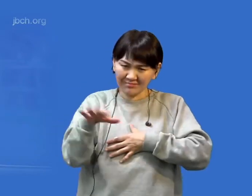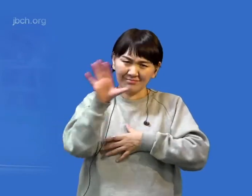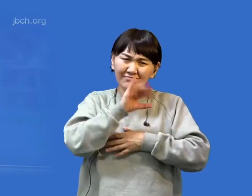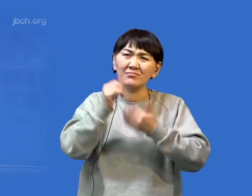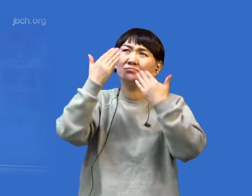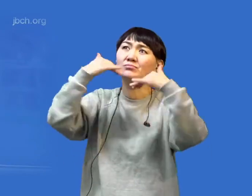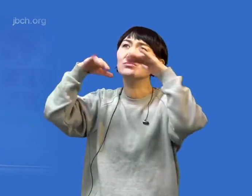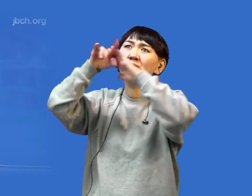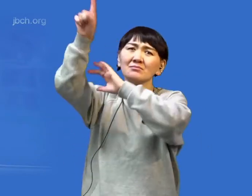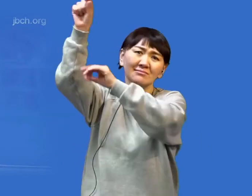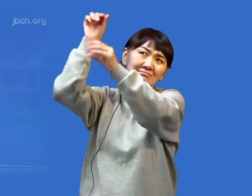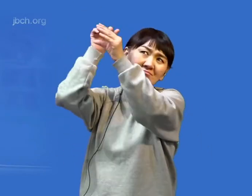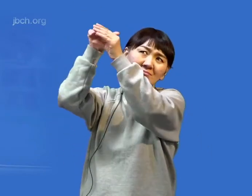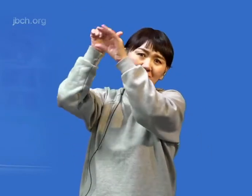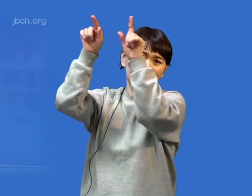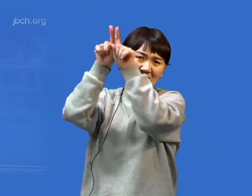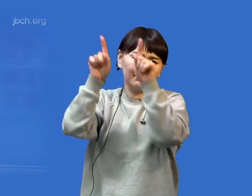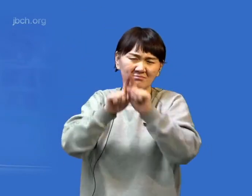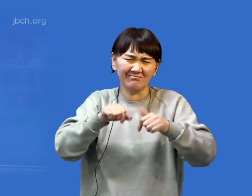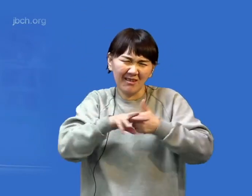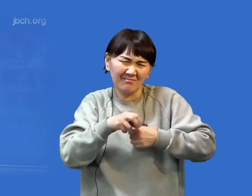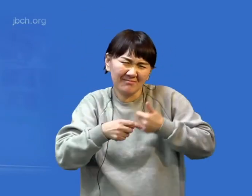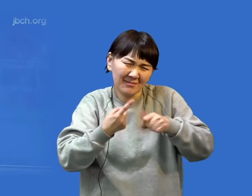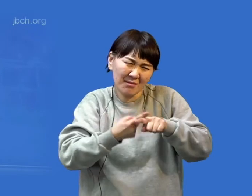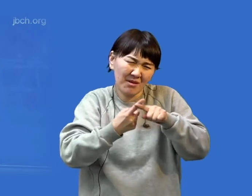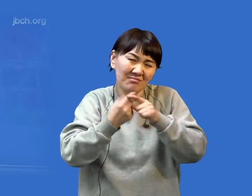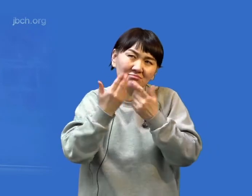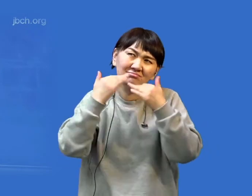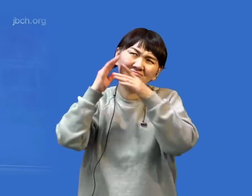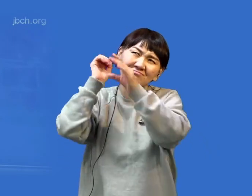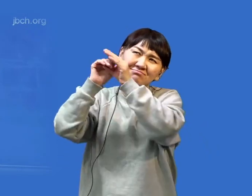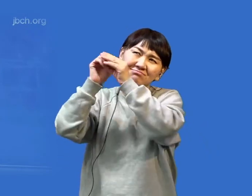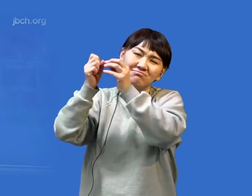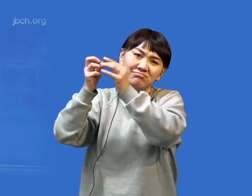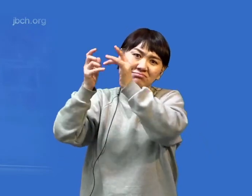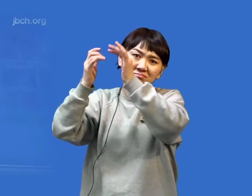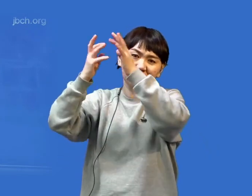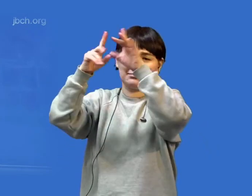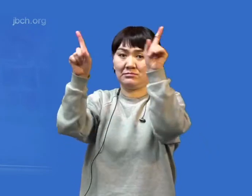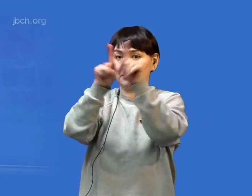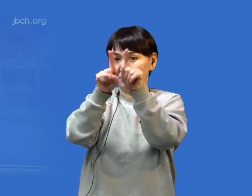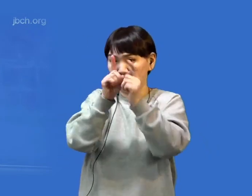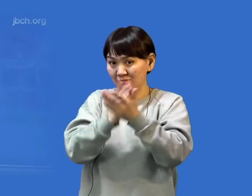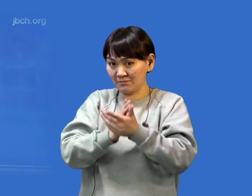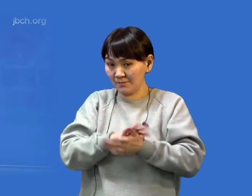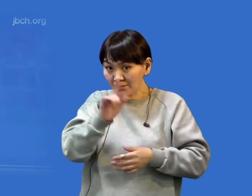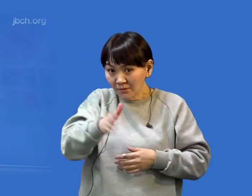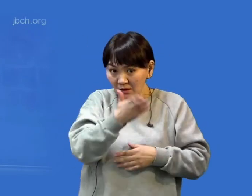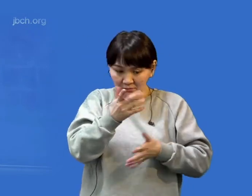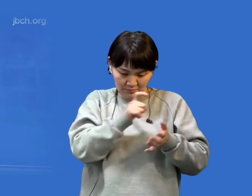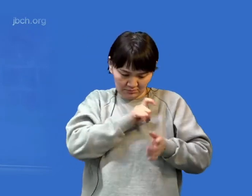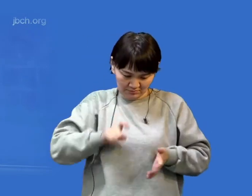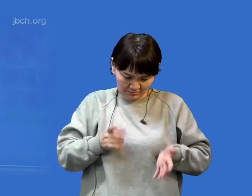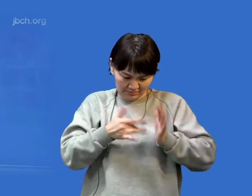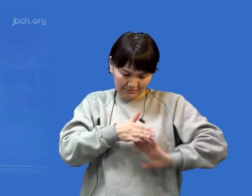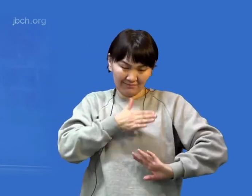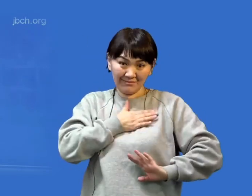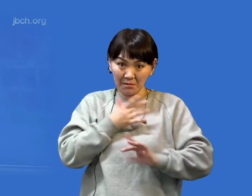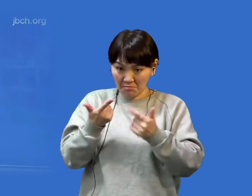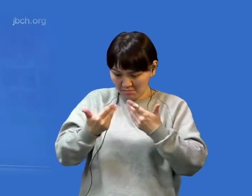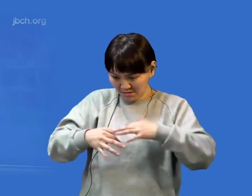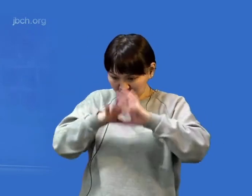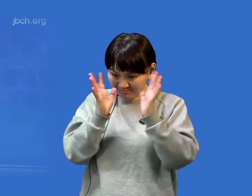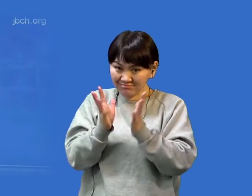газар баригдаж байгаа гэж хэлж байна. Энэ жил одоо тэгэлэр энэ христтэгч хүмүүс энэ эд хөнгөн